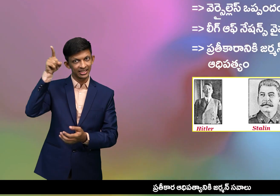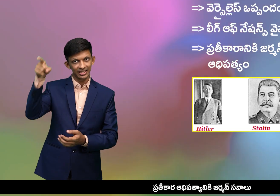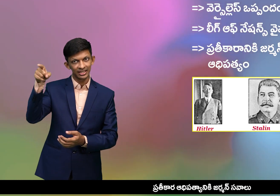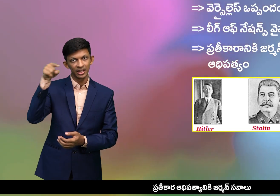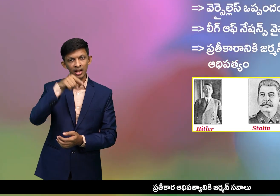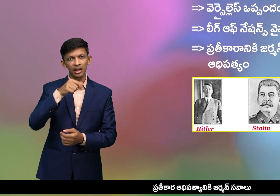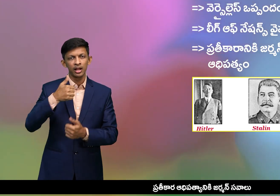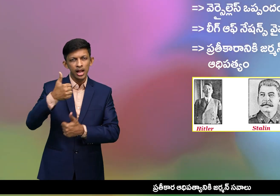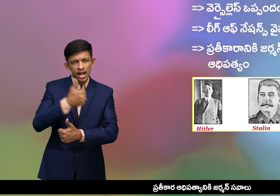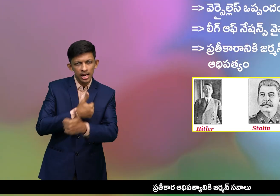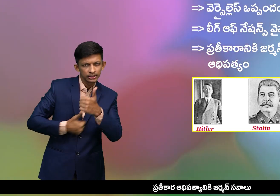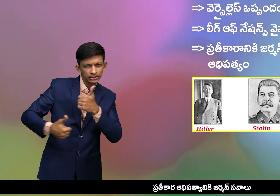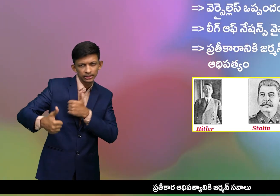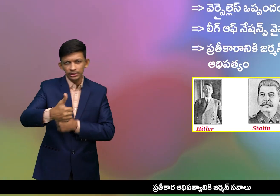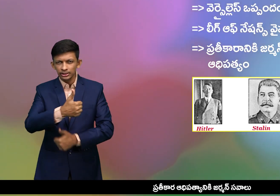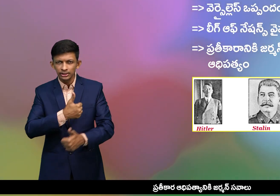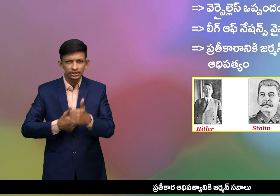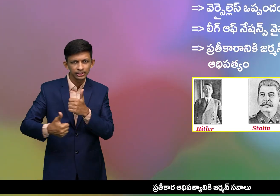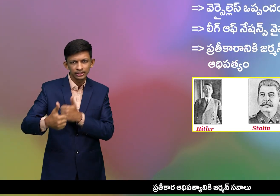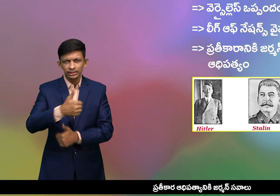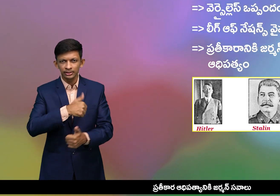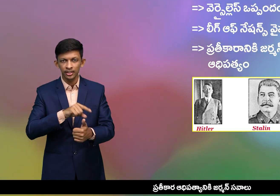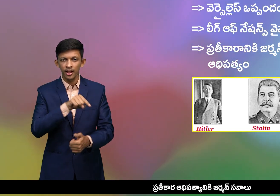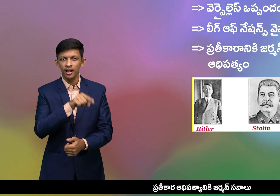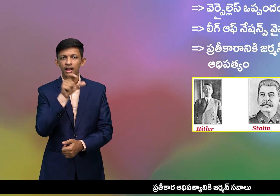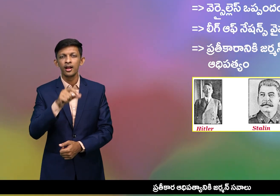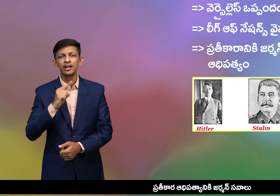ప్రతీకార ఆధిపత్యానికి జర్మన్ సవాలు,